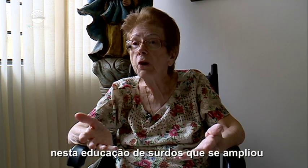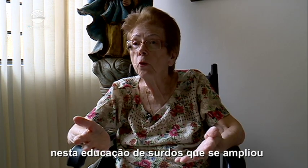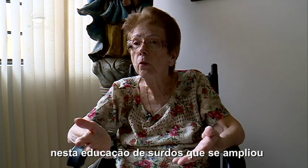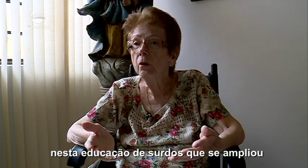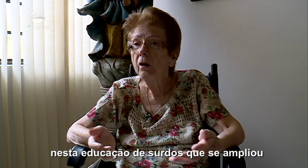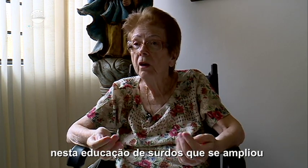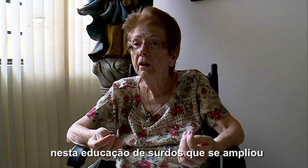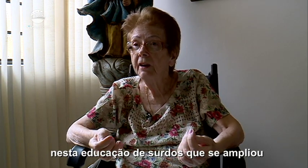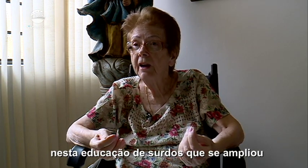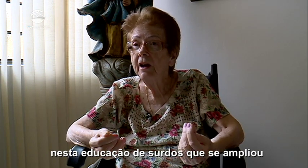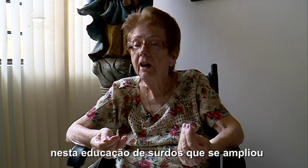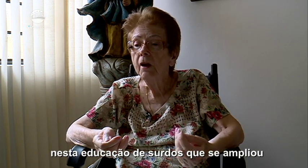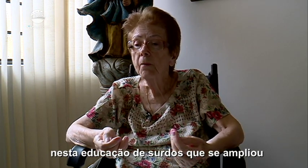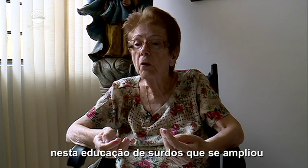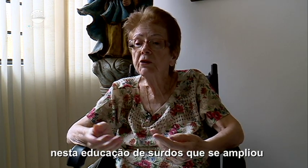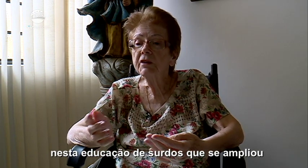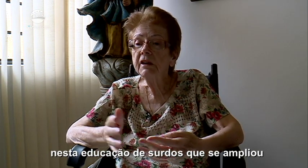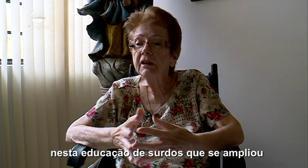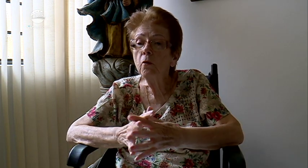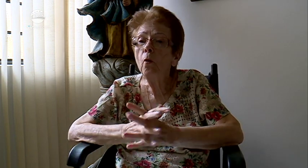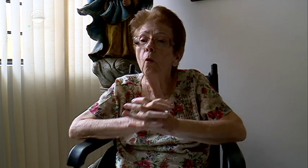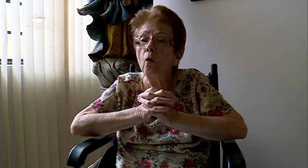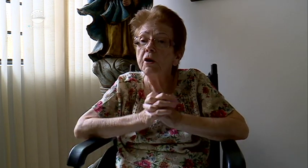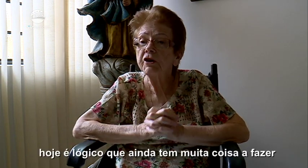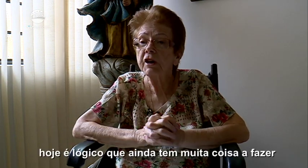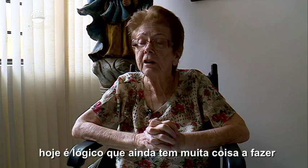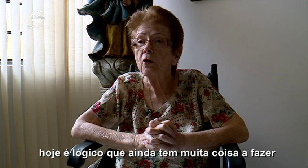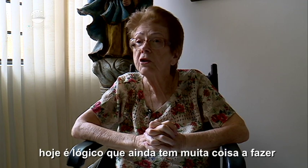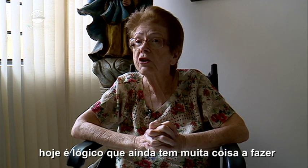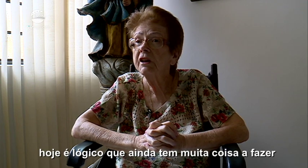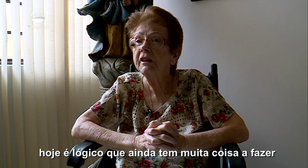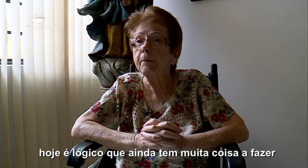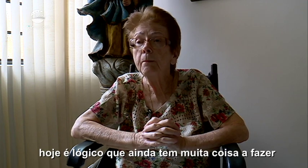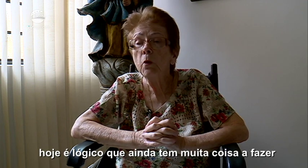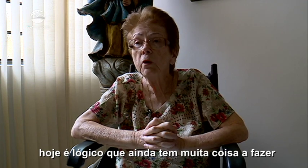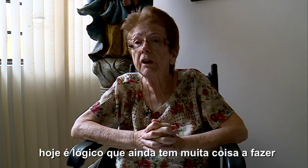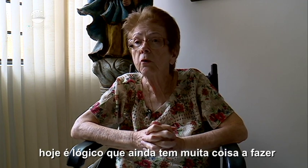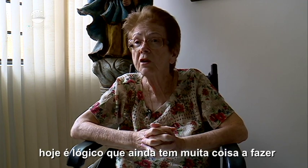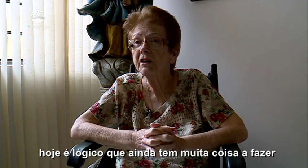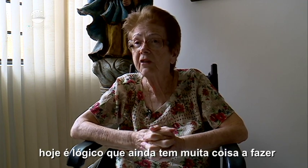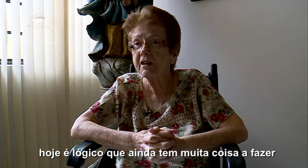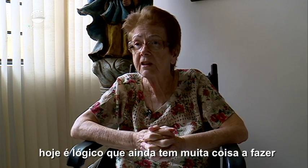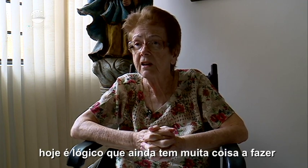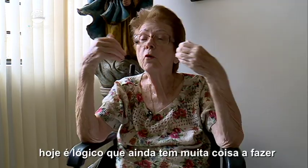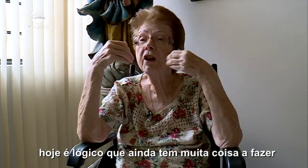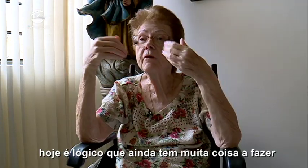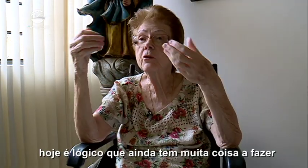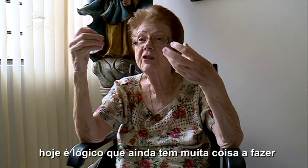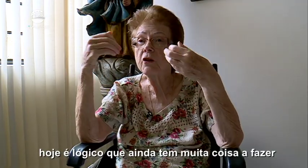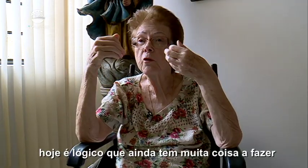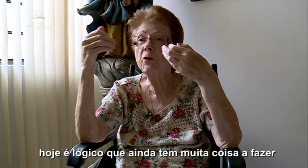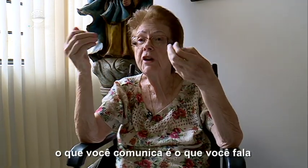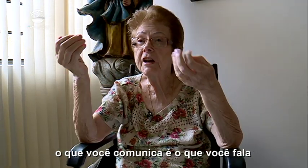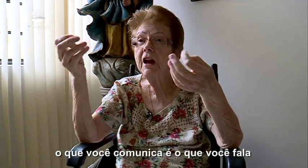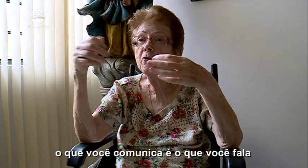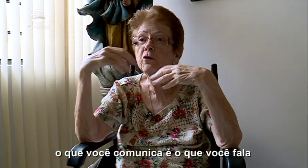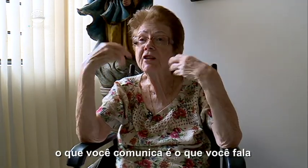ampliou, né, para outros. Então, hoje, é lógico que ainda tem muita coisa a fazer. O que você comunica é que você